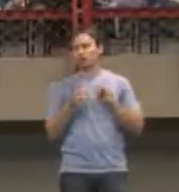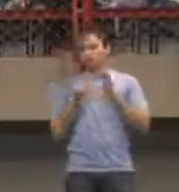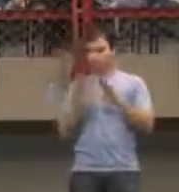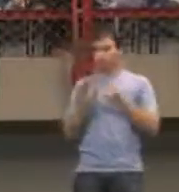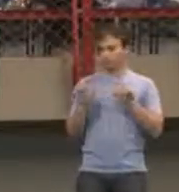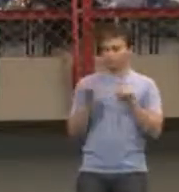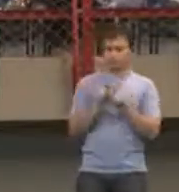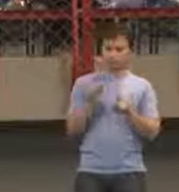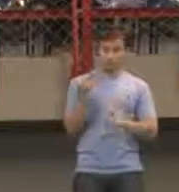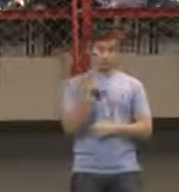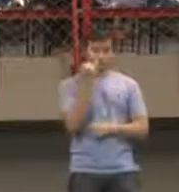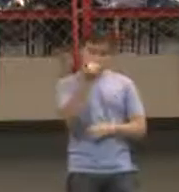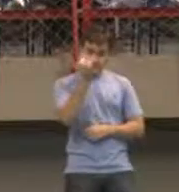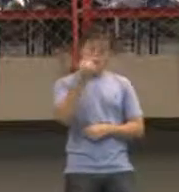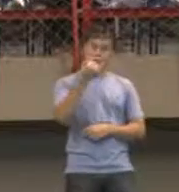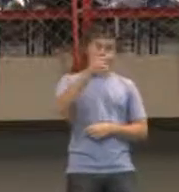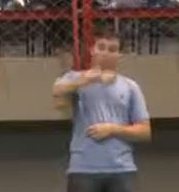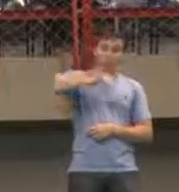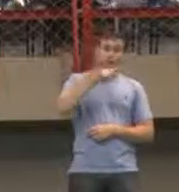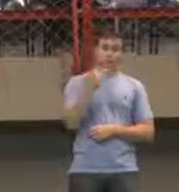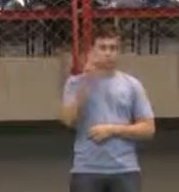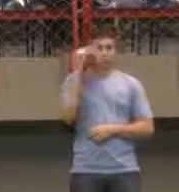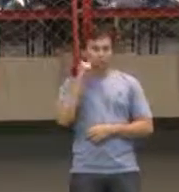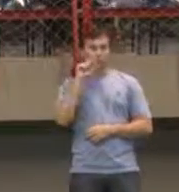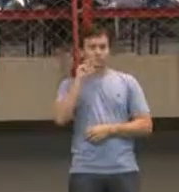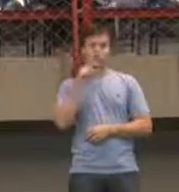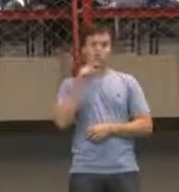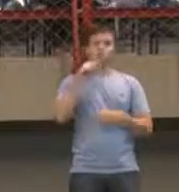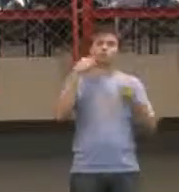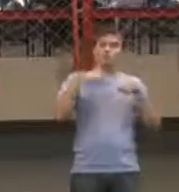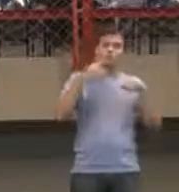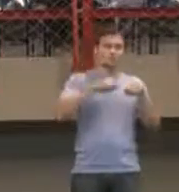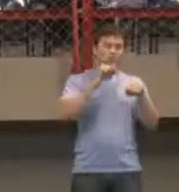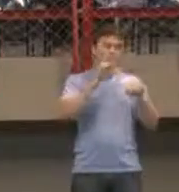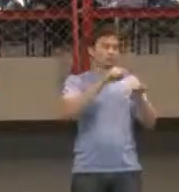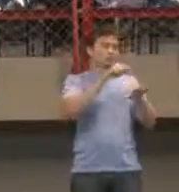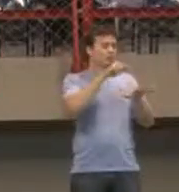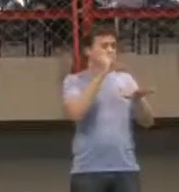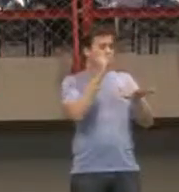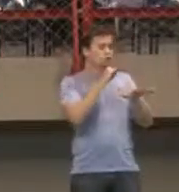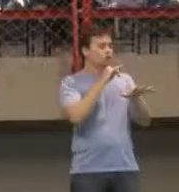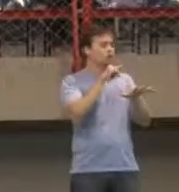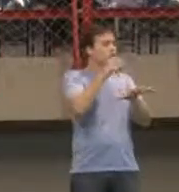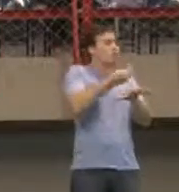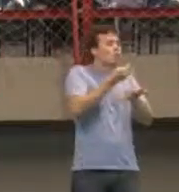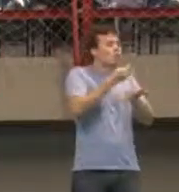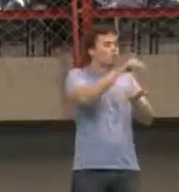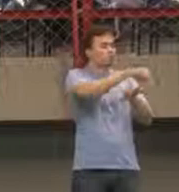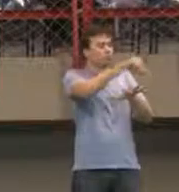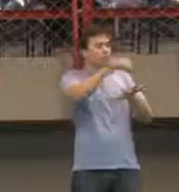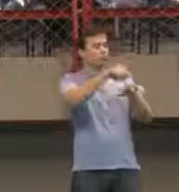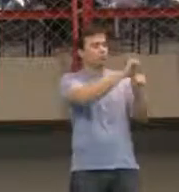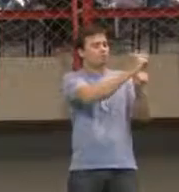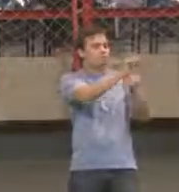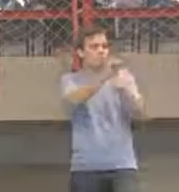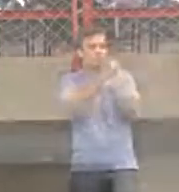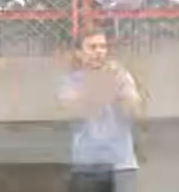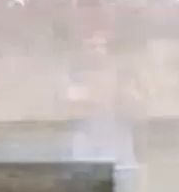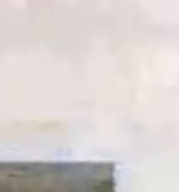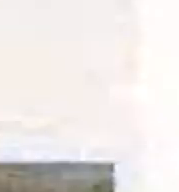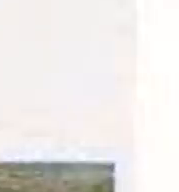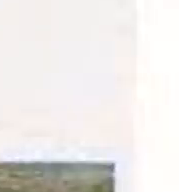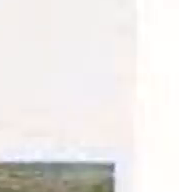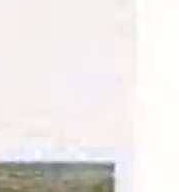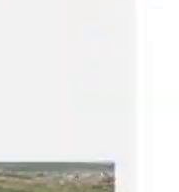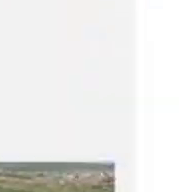fundamental é que a gente tenha uma matriz energética diversificada. Vamos continuar aqui. Energia solar,